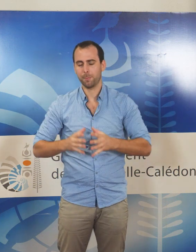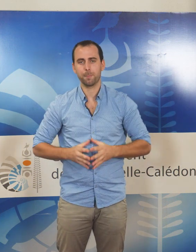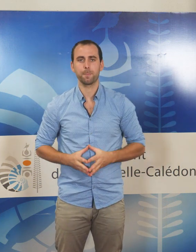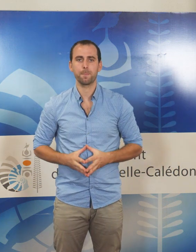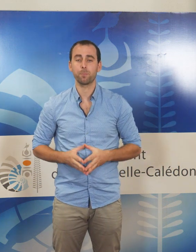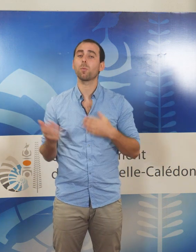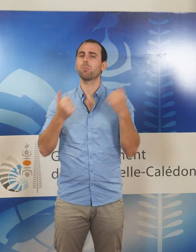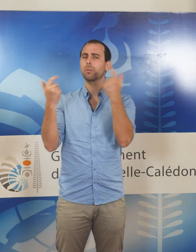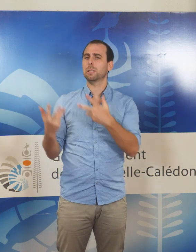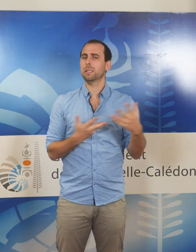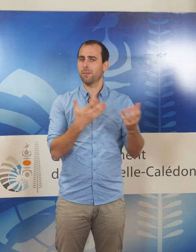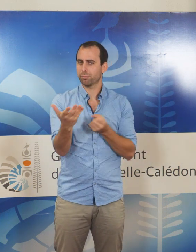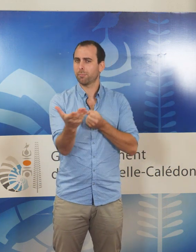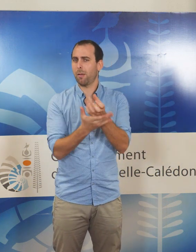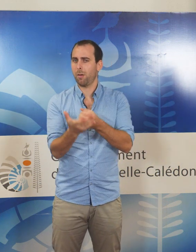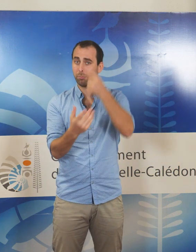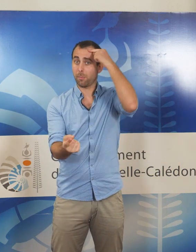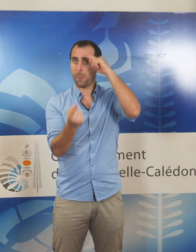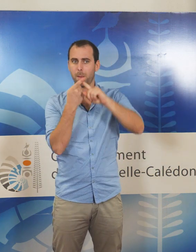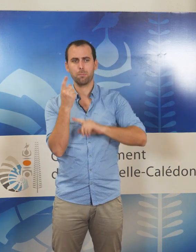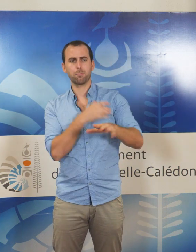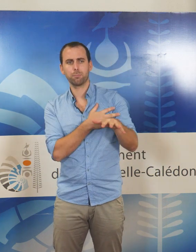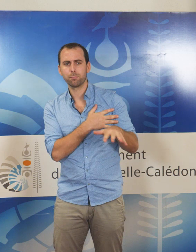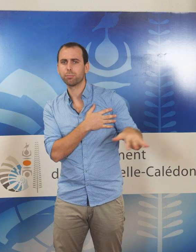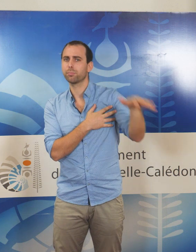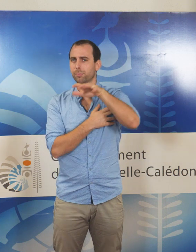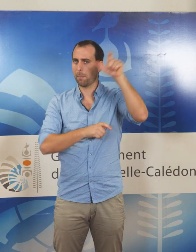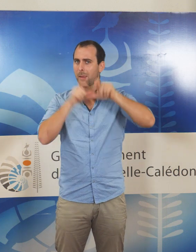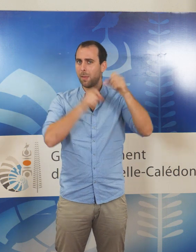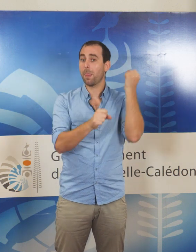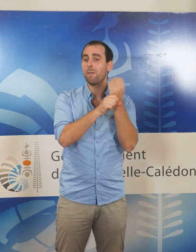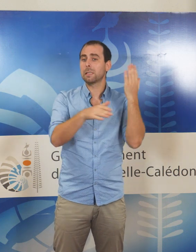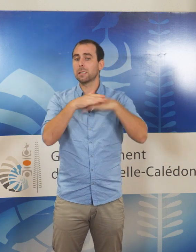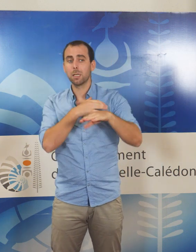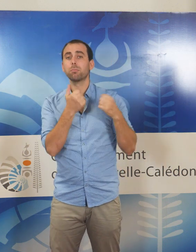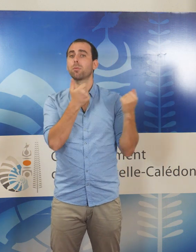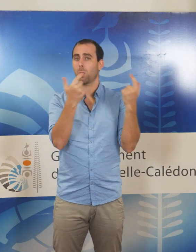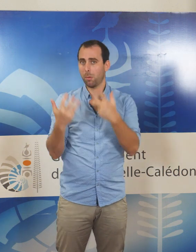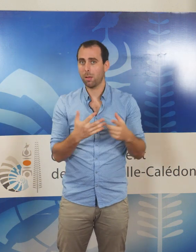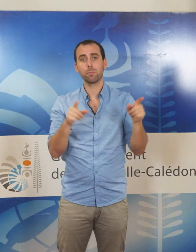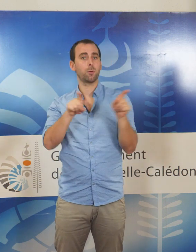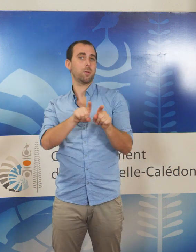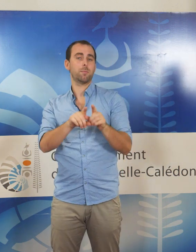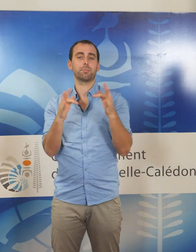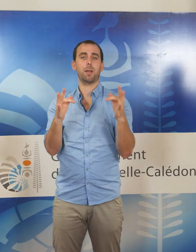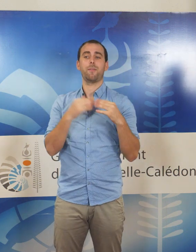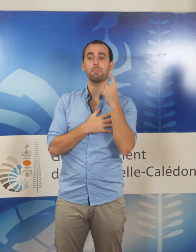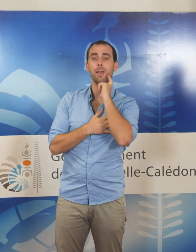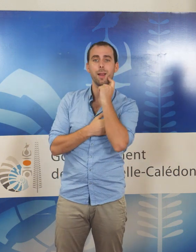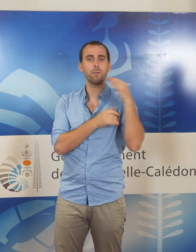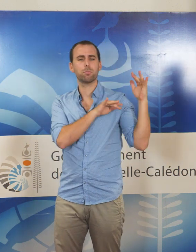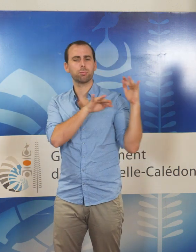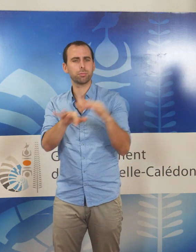chiffres à la fois sur la présence des personnels dans les établissements scolaires, mais également bien sûr sur la présence des